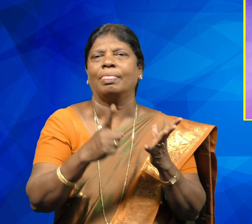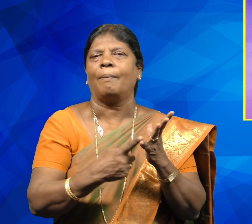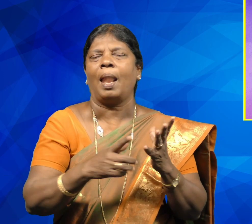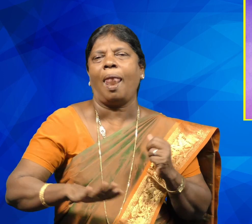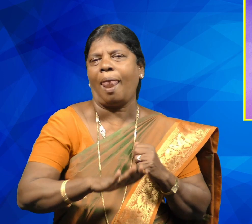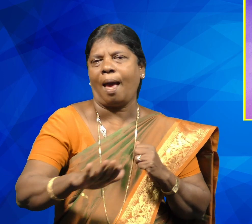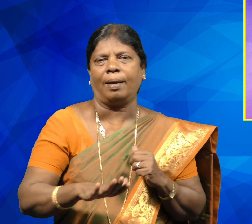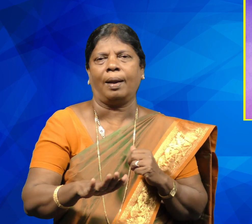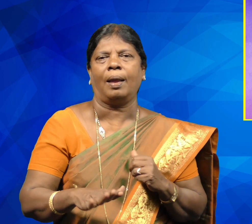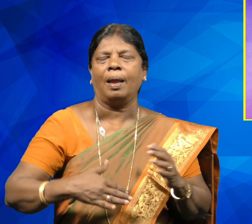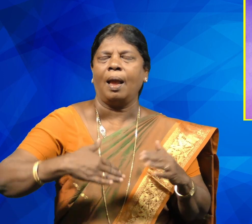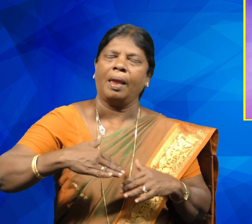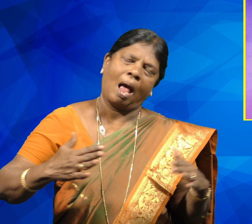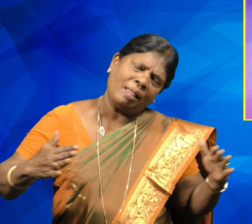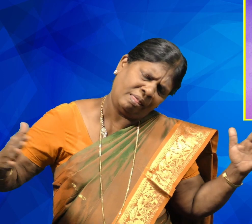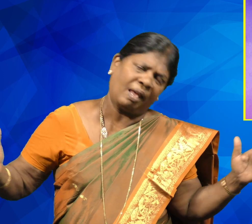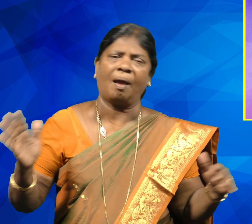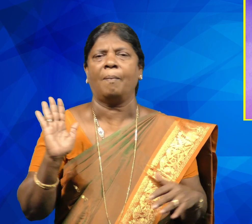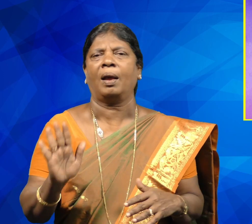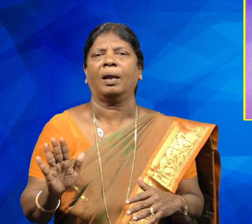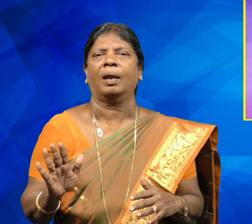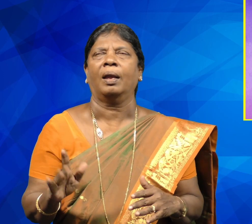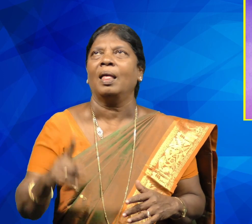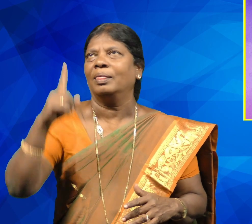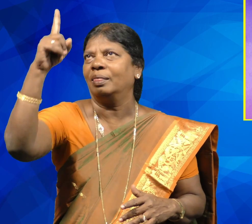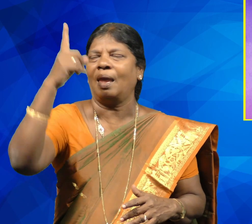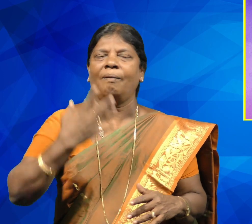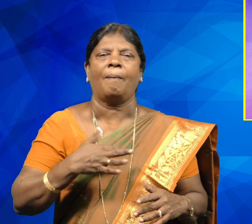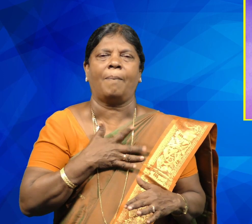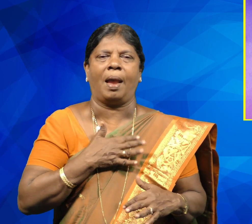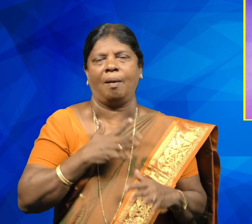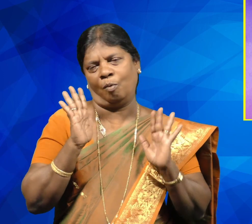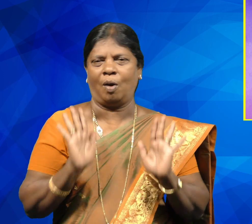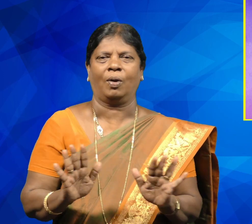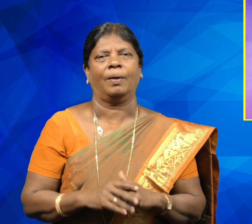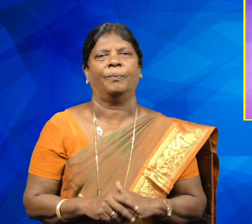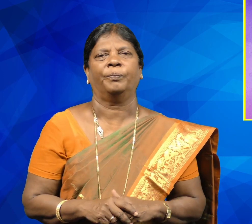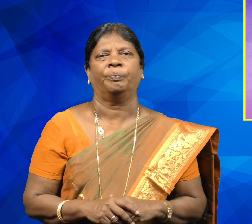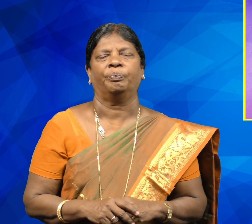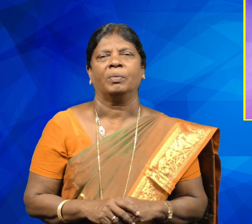கிட்டத்தட்ட நம்முடைய தமிழ்நாட்டை பொறுத்த மட்டில் ஏராளமானோர் இறை நம்பிக்கை கொண்டவர்கள்.